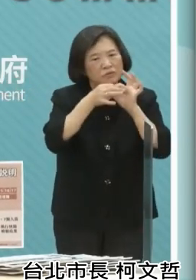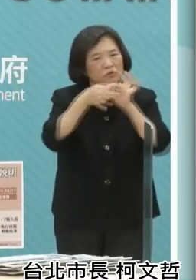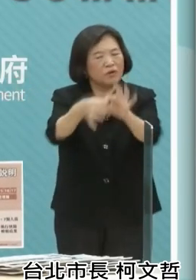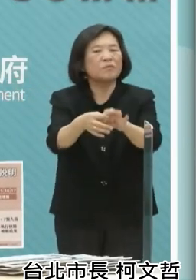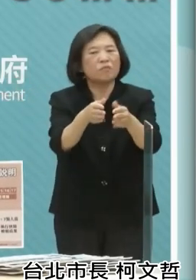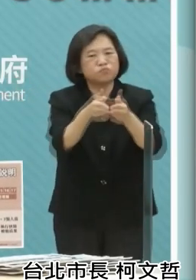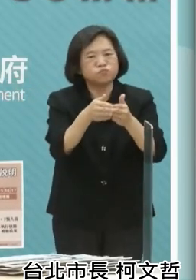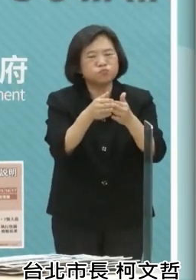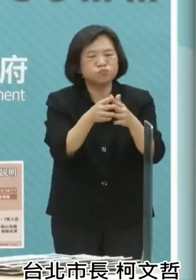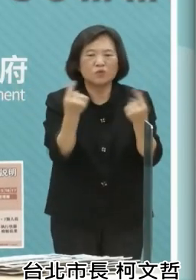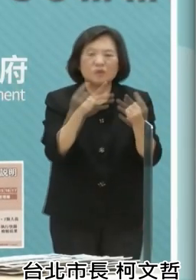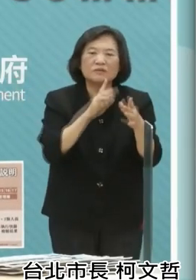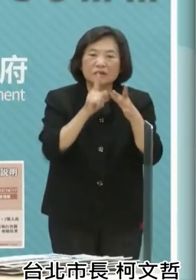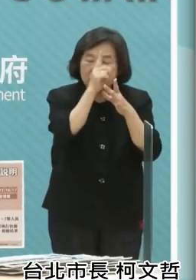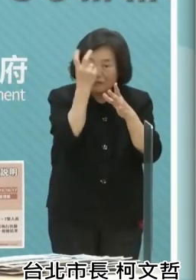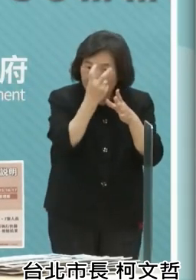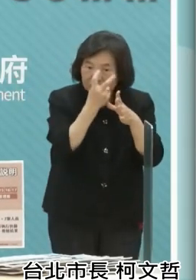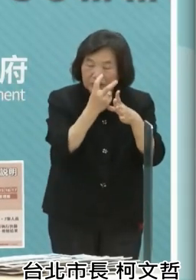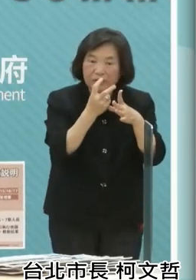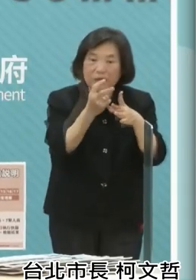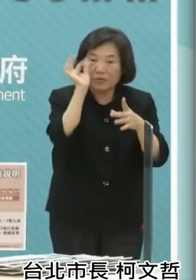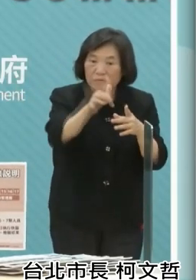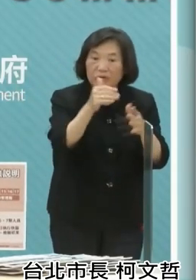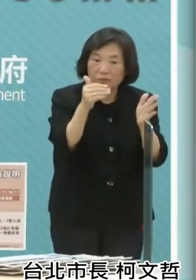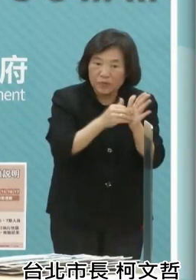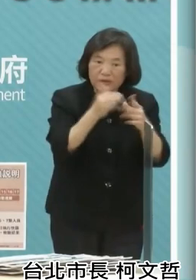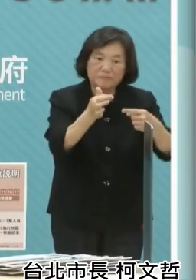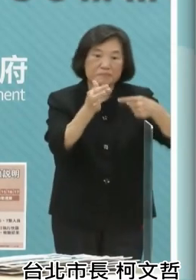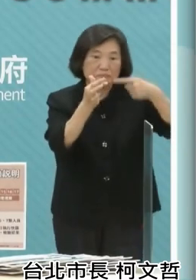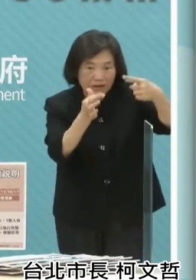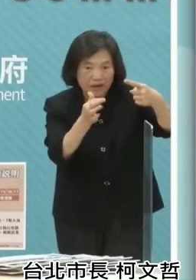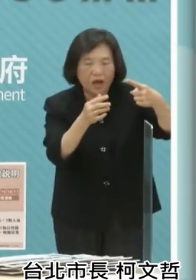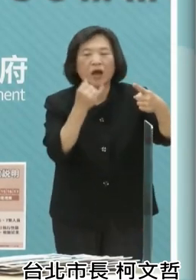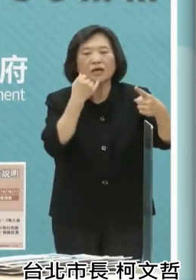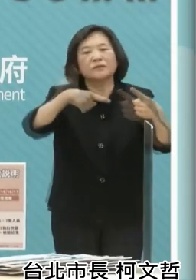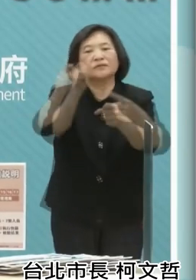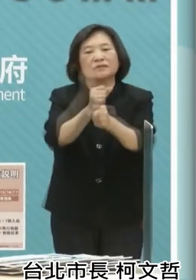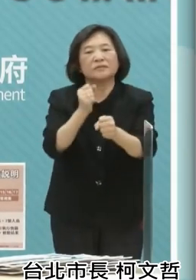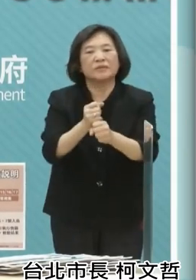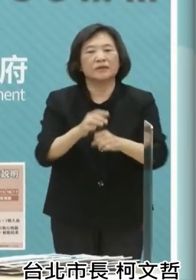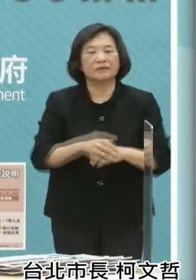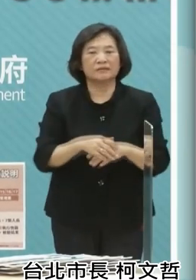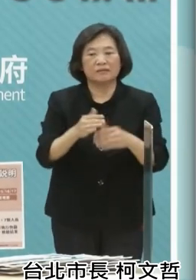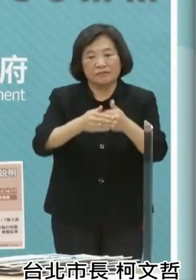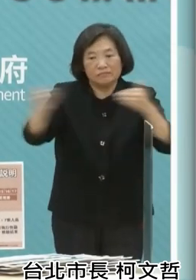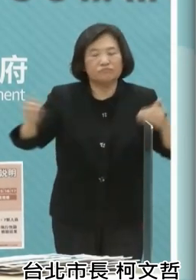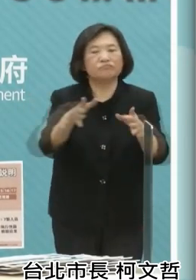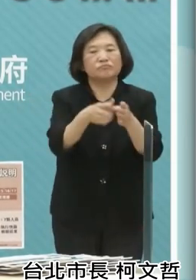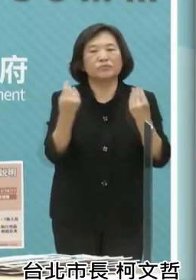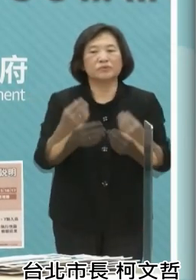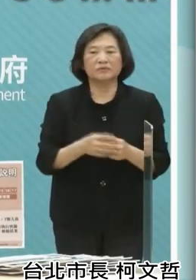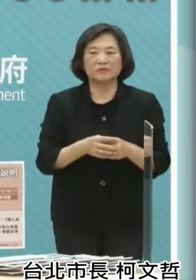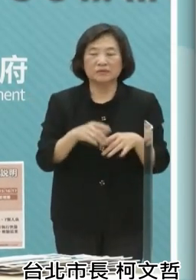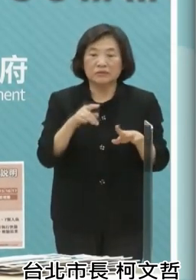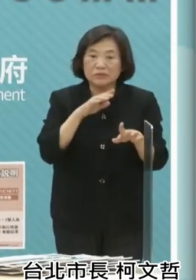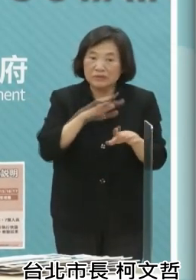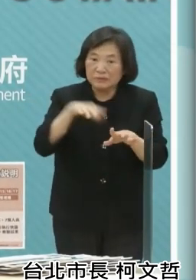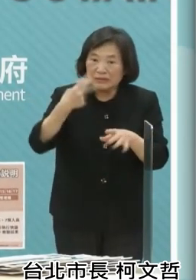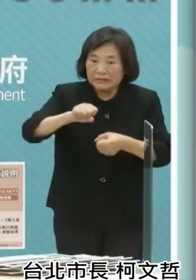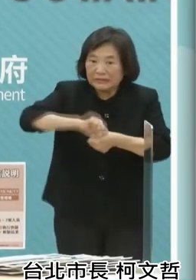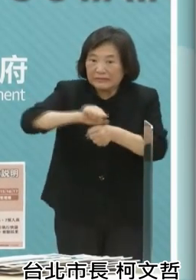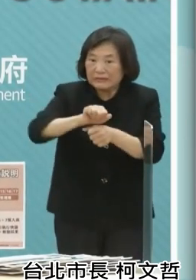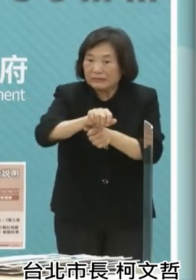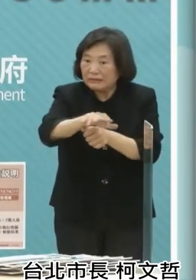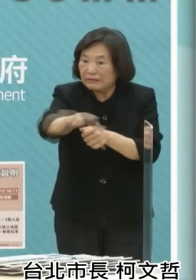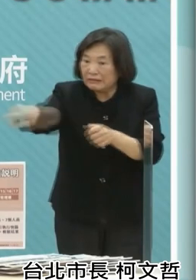用筛检以快筛来代替隔离啊，不然我的系统没办法。至于这个系统要不要再往外扩张哦，我们还